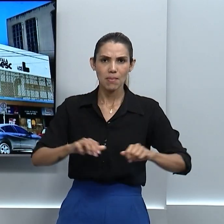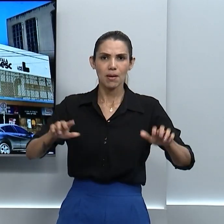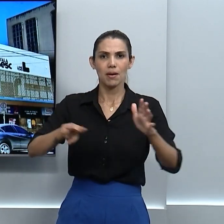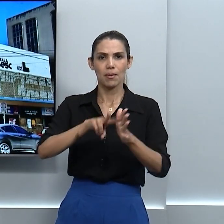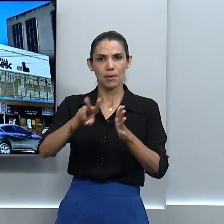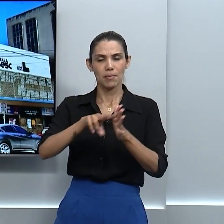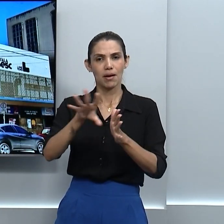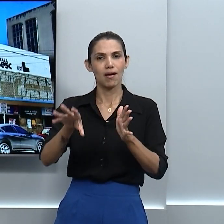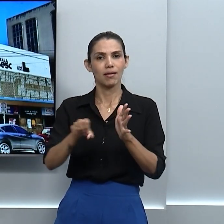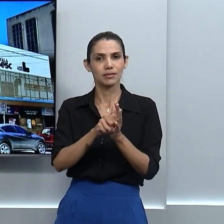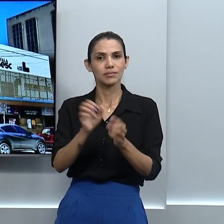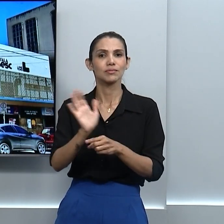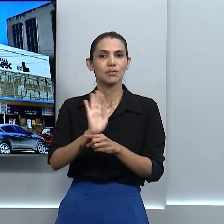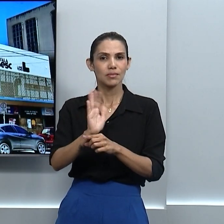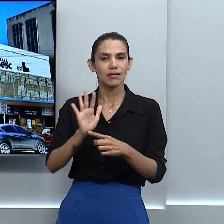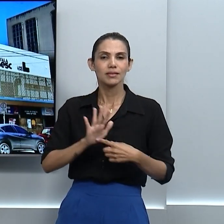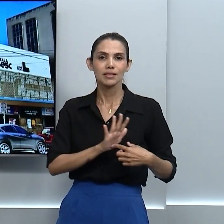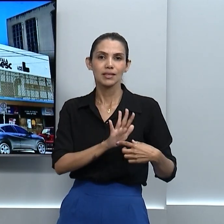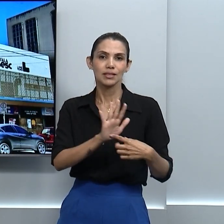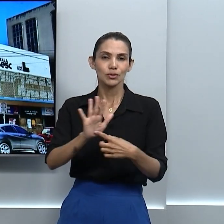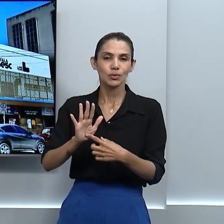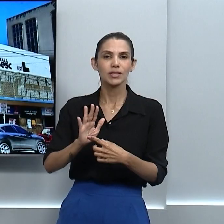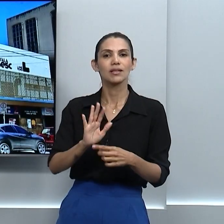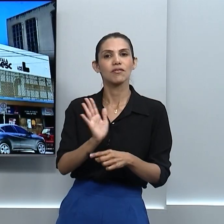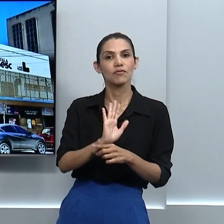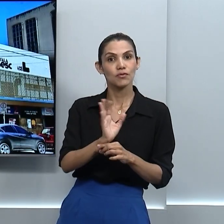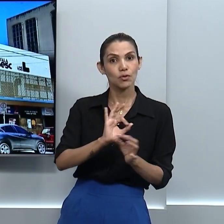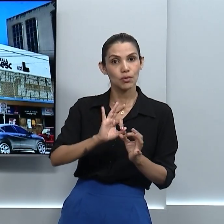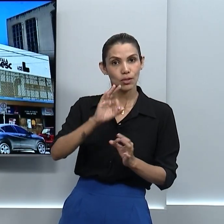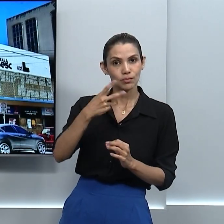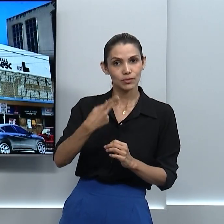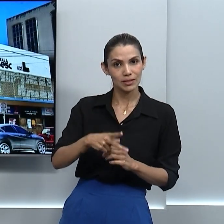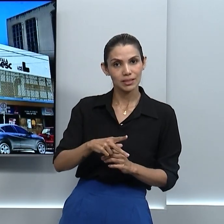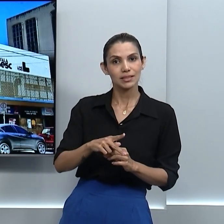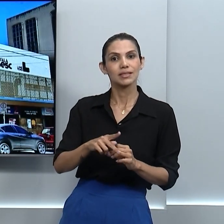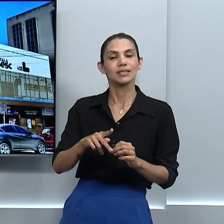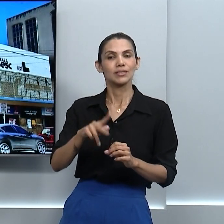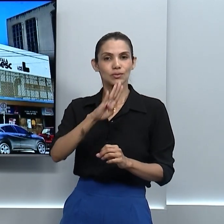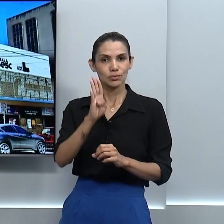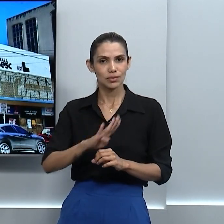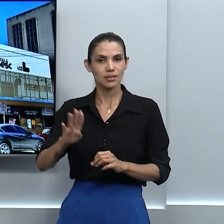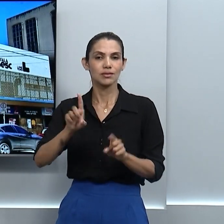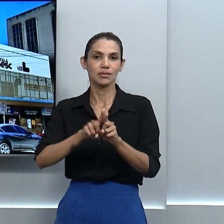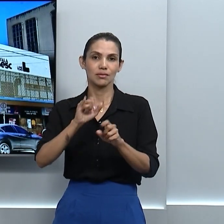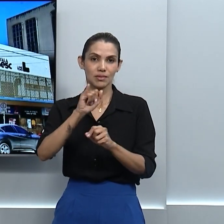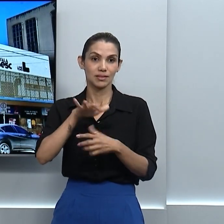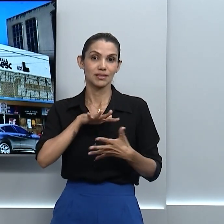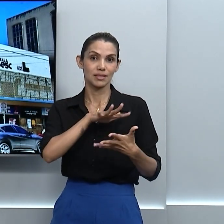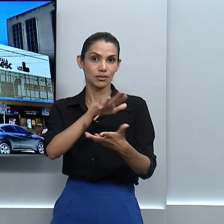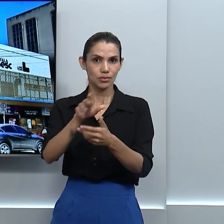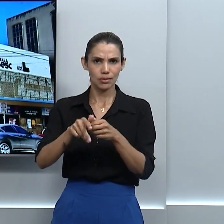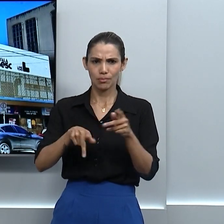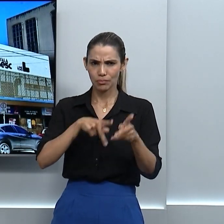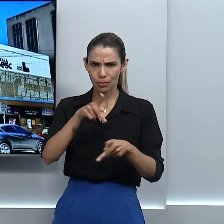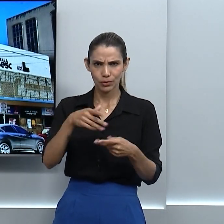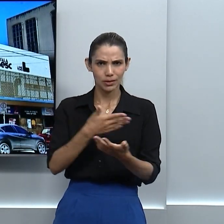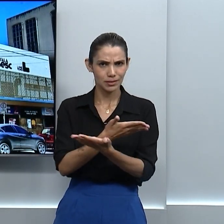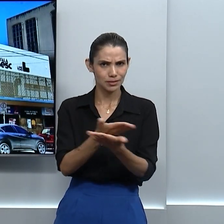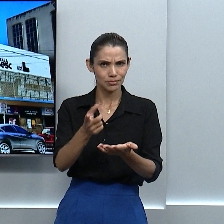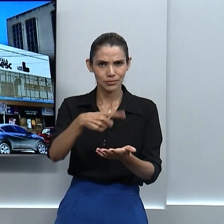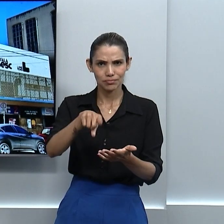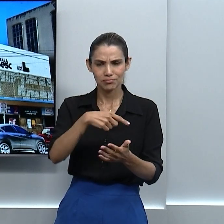exibições gratuitas de longas nacionais e internacionais. Isso para toda a população, viu? Mesmo quem não tem a